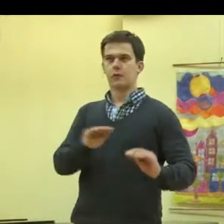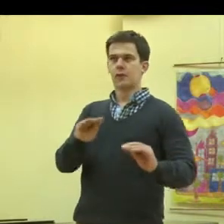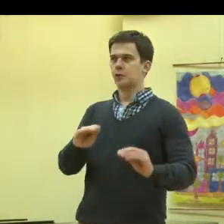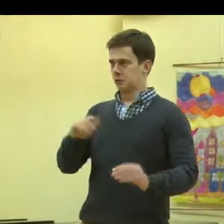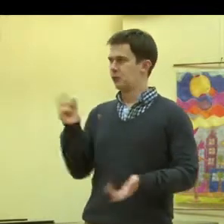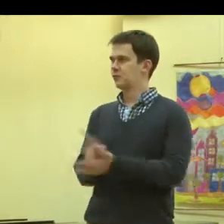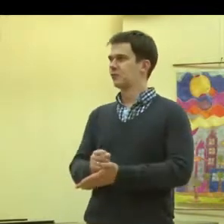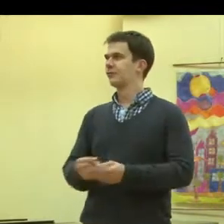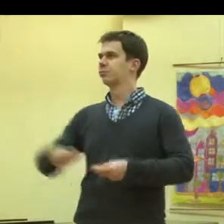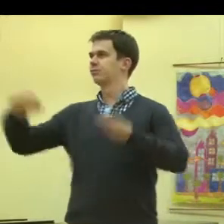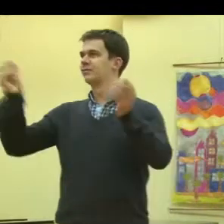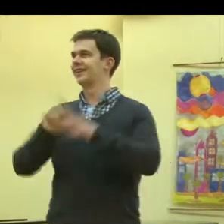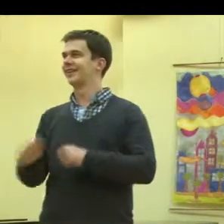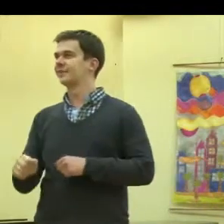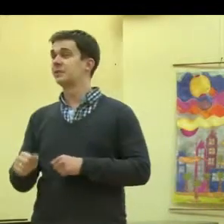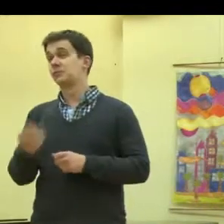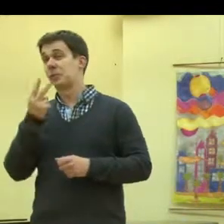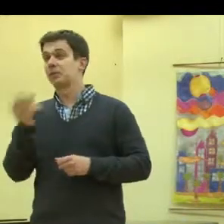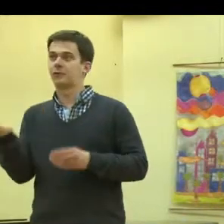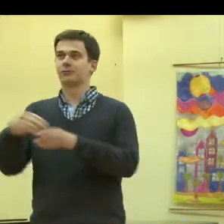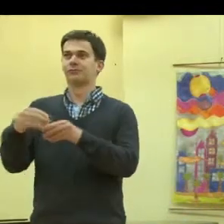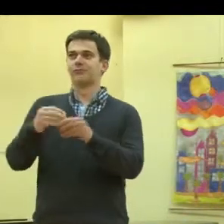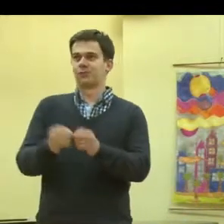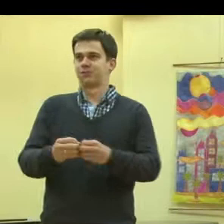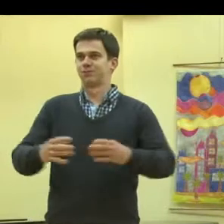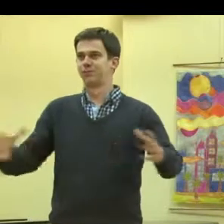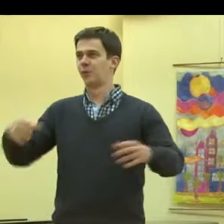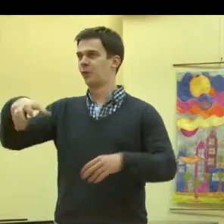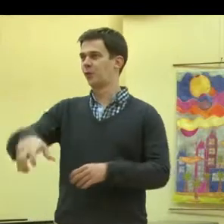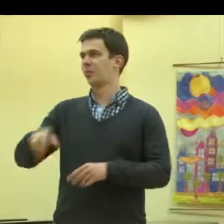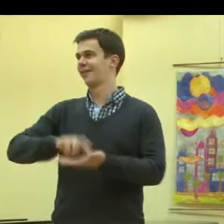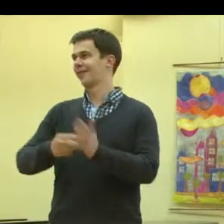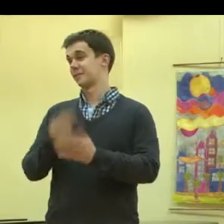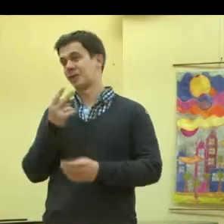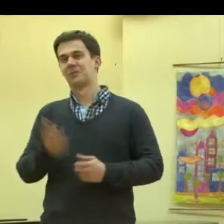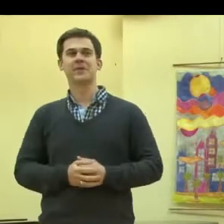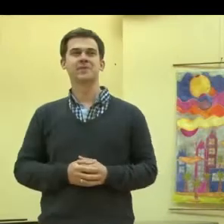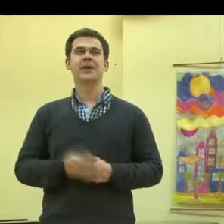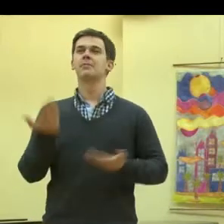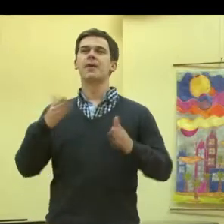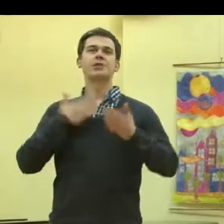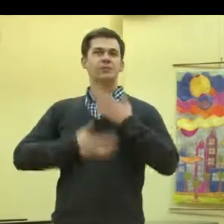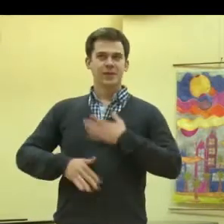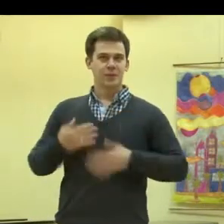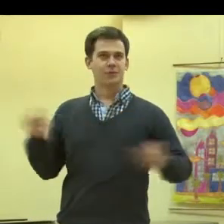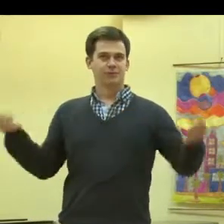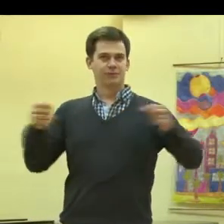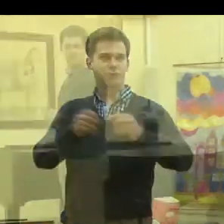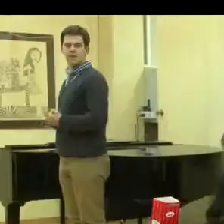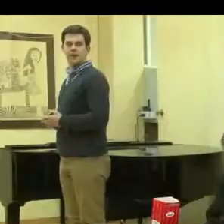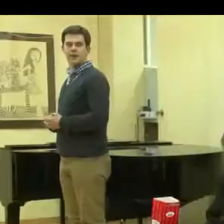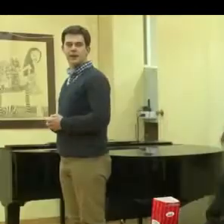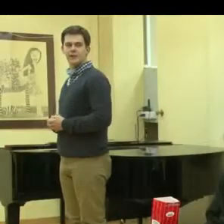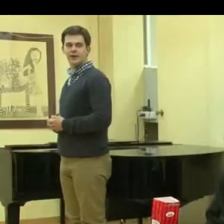ktoś będzie chciał jeszcze spróbować, kto wie. Ogromnie nam miło, że wszyscy Państwo są tutaj razem z nami i